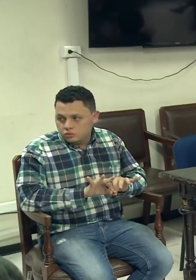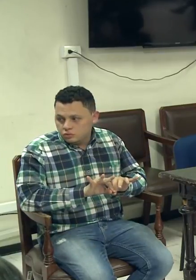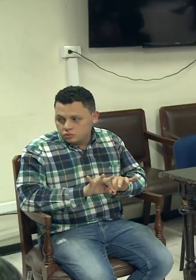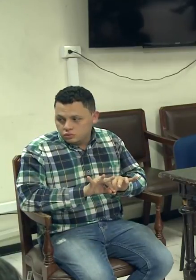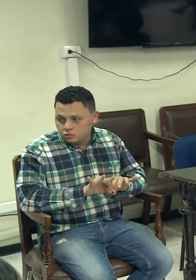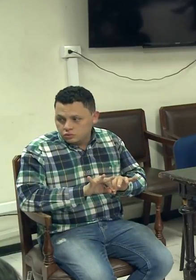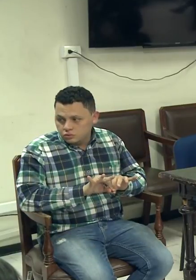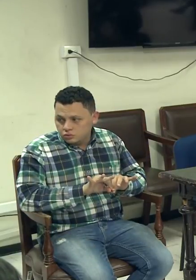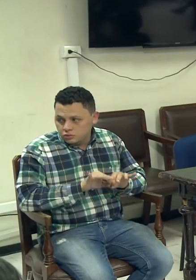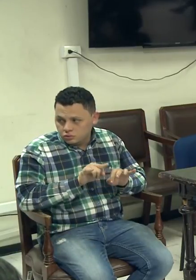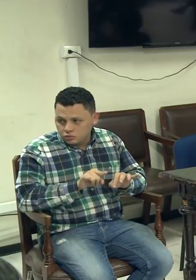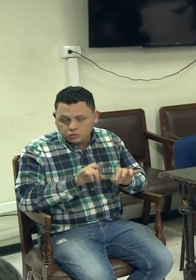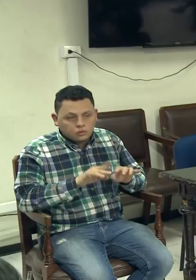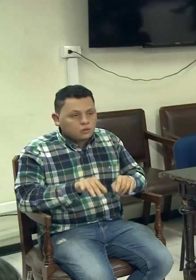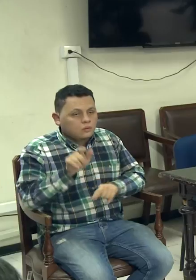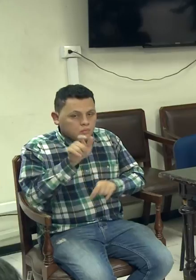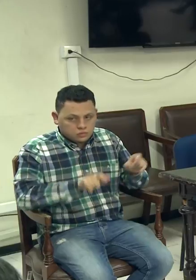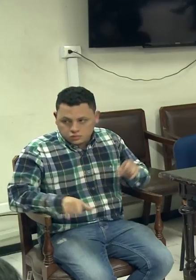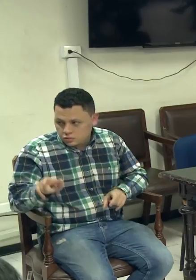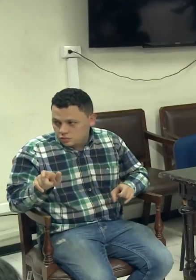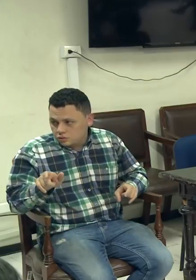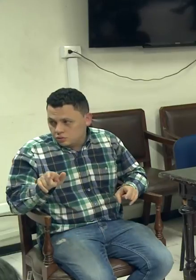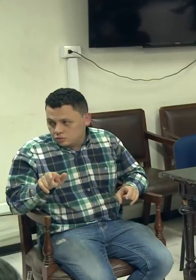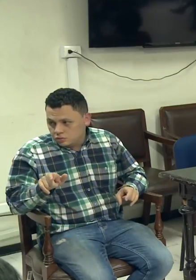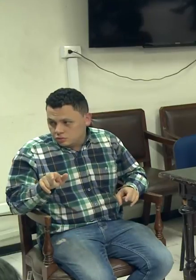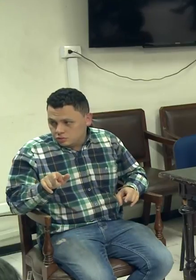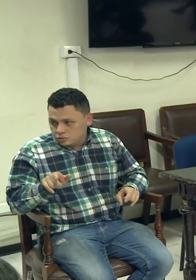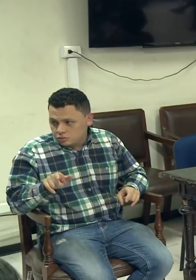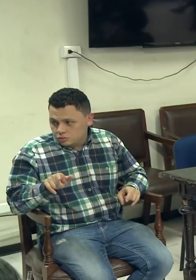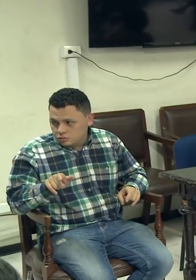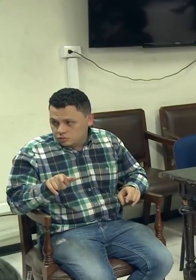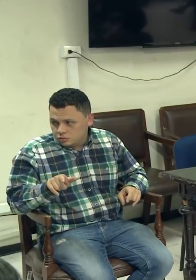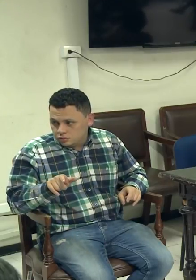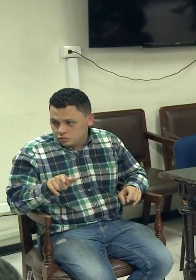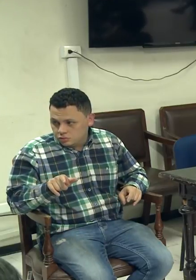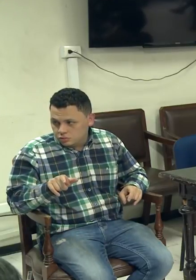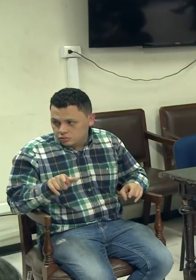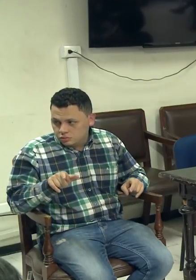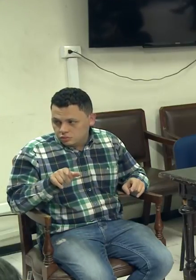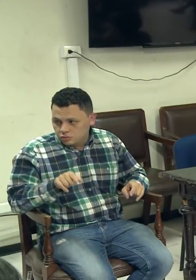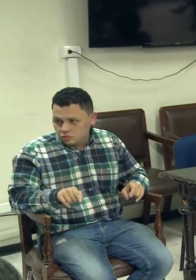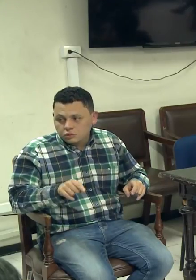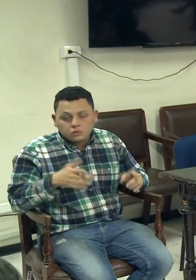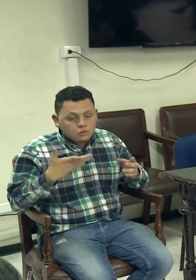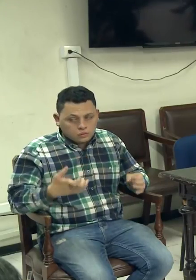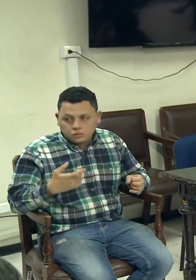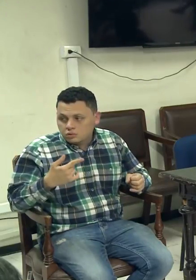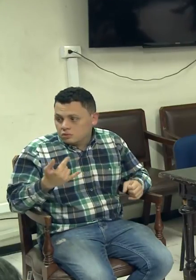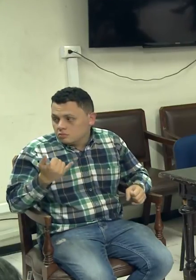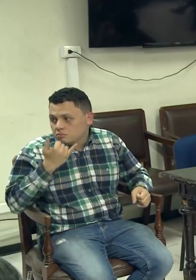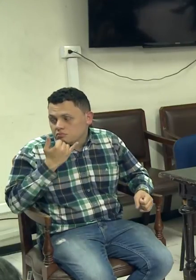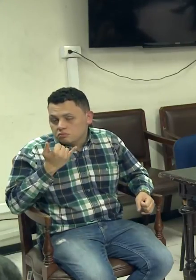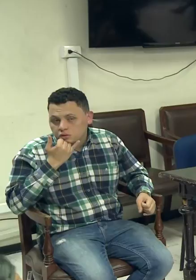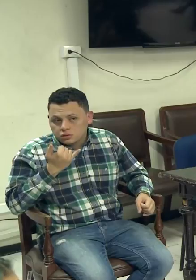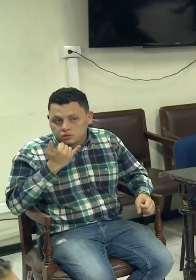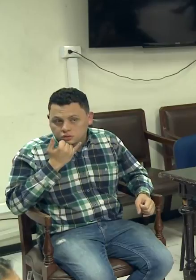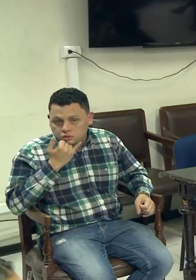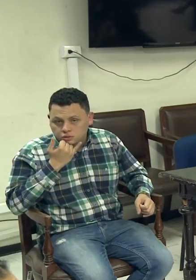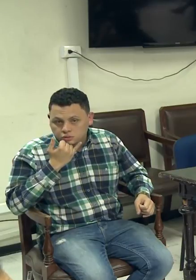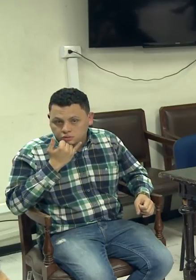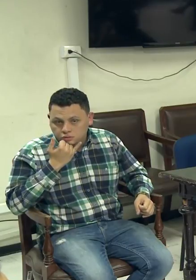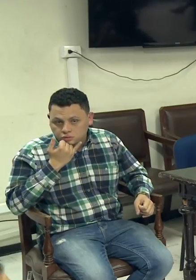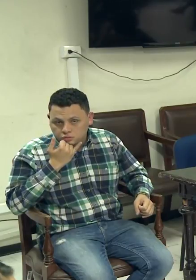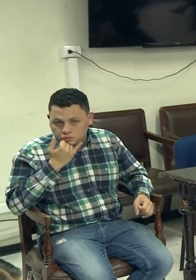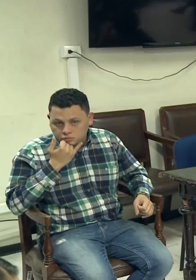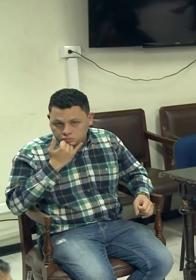hacen esos cursos, la persona puede ser reintegrada a su trabajo. ¿Qué sucedió? Que